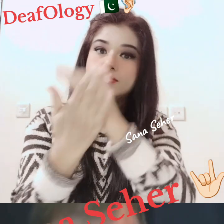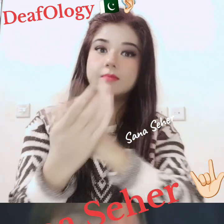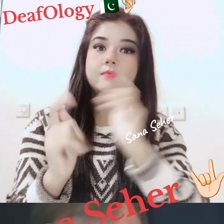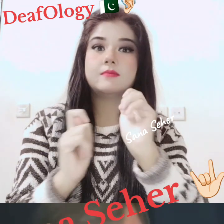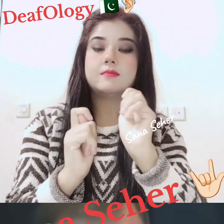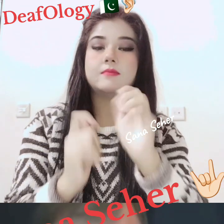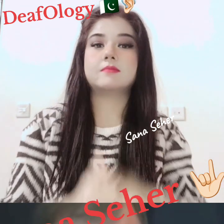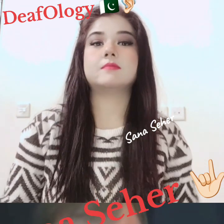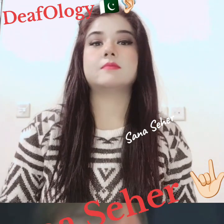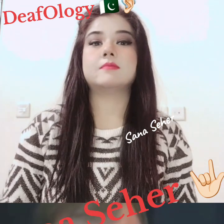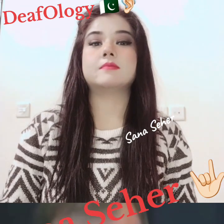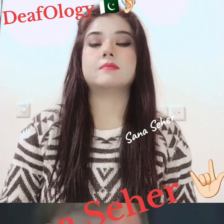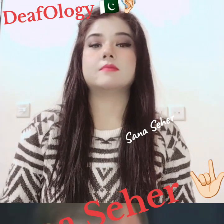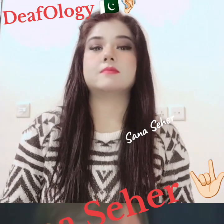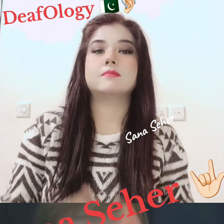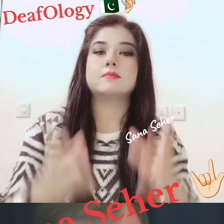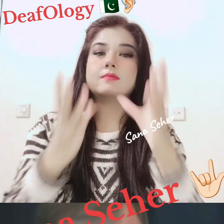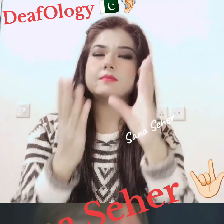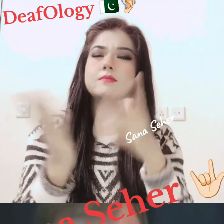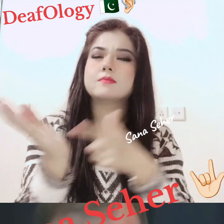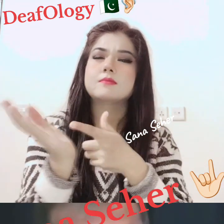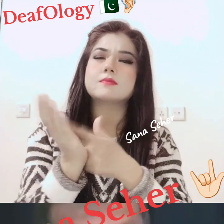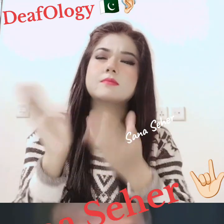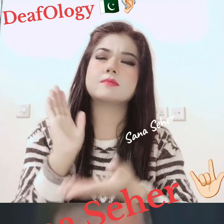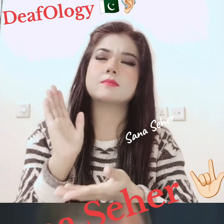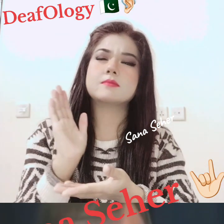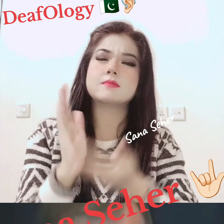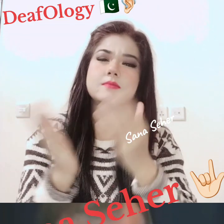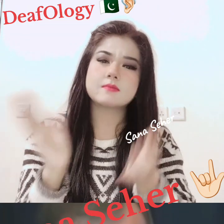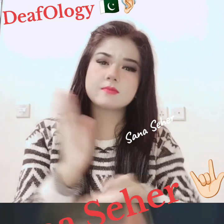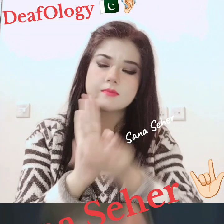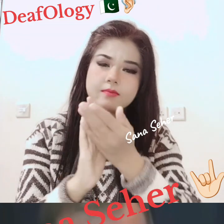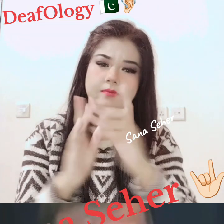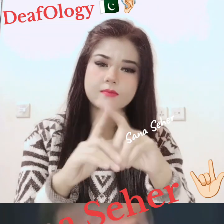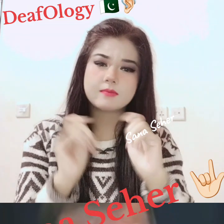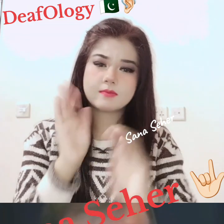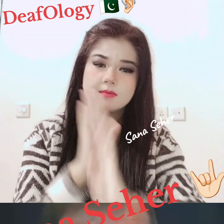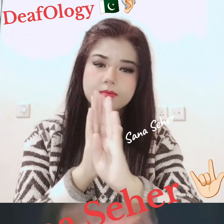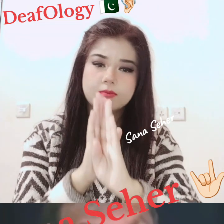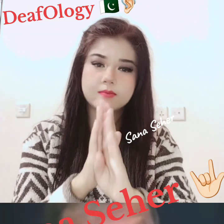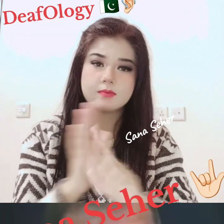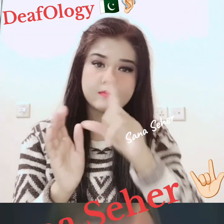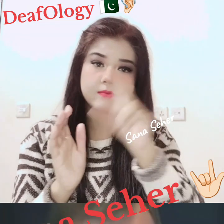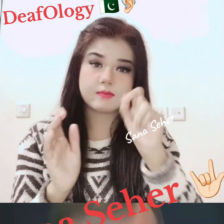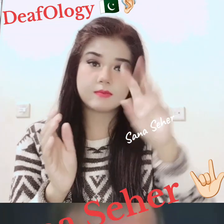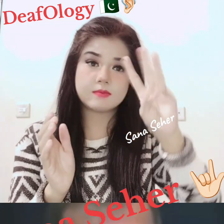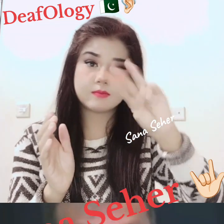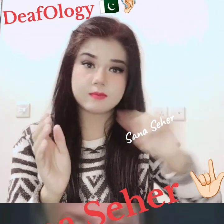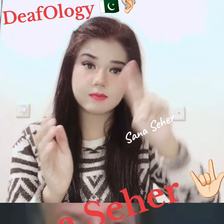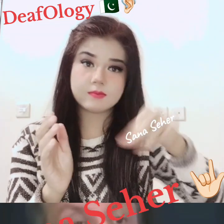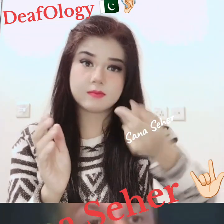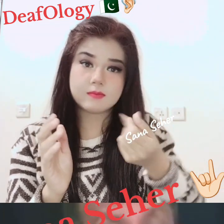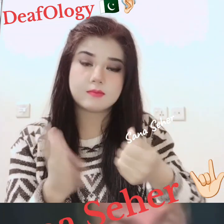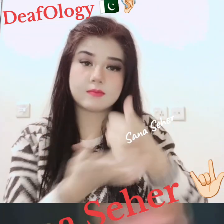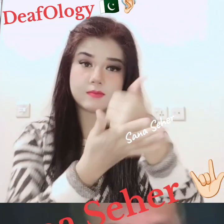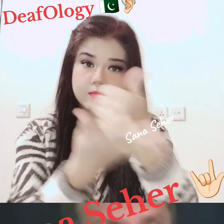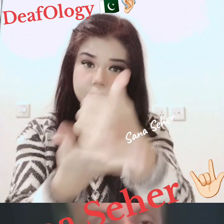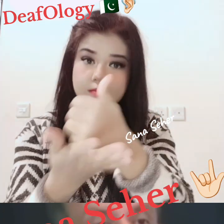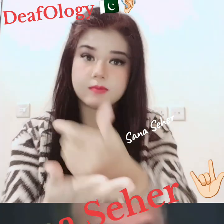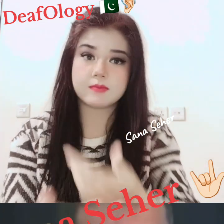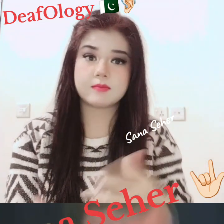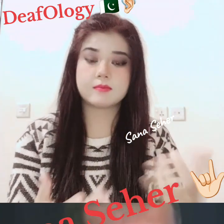آپ کے جو ضم شدہ قبائل ہیں ان کی ڈیولپمنٹ کے لیے 1 ارب نہیں، 2 ارب نہیں، 100 ارب نہیں، کئی 100 ارب دیے گئے. وہ وہاں پہ